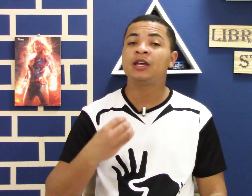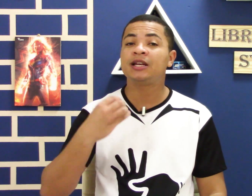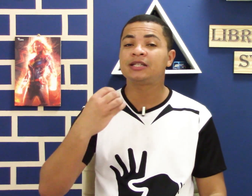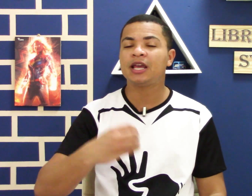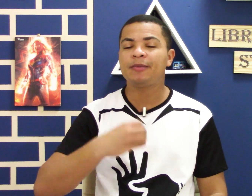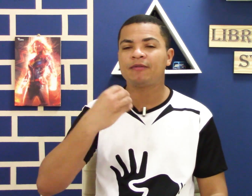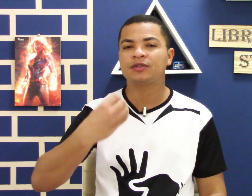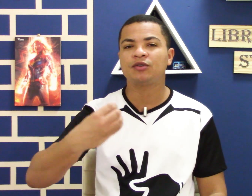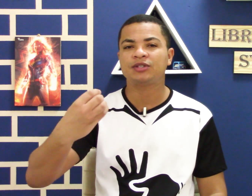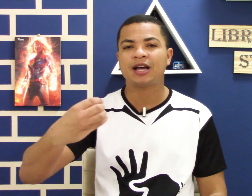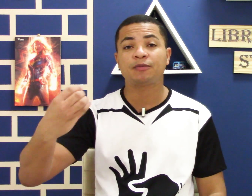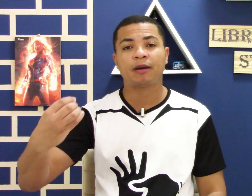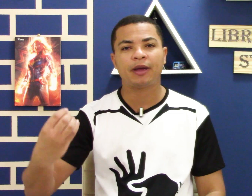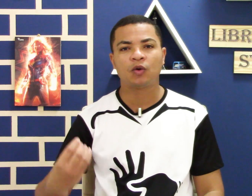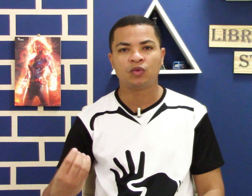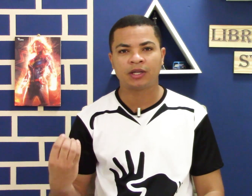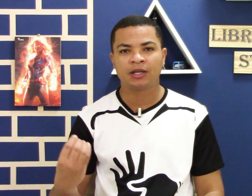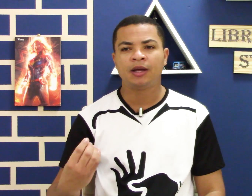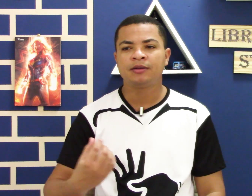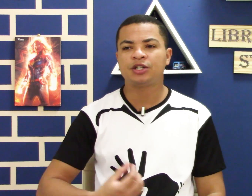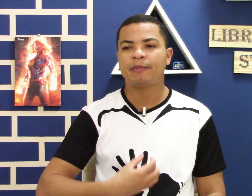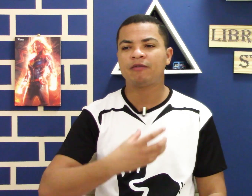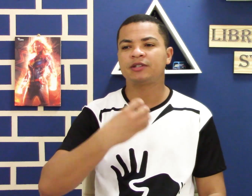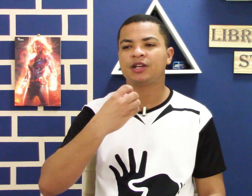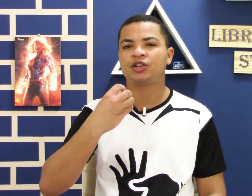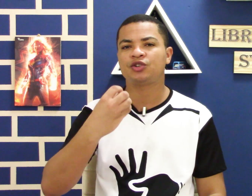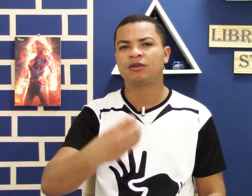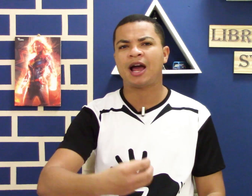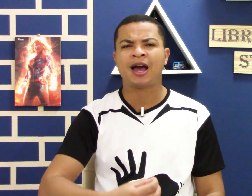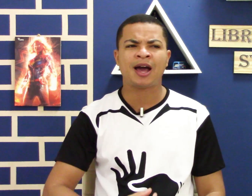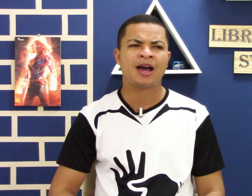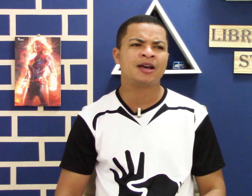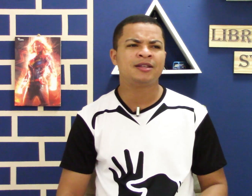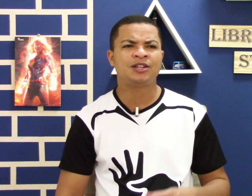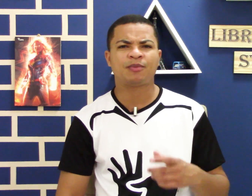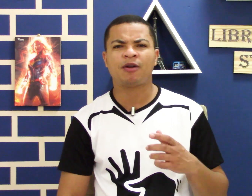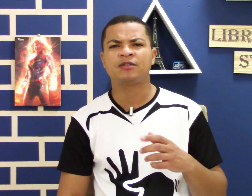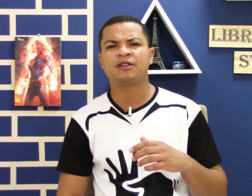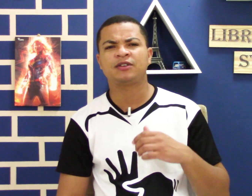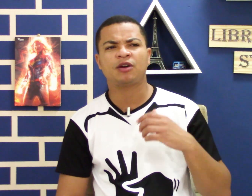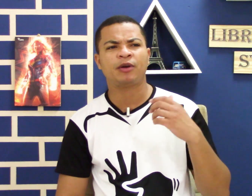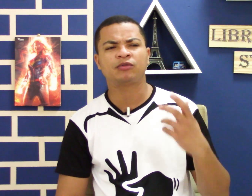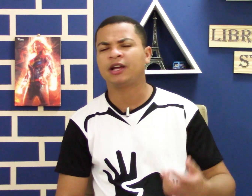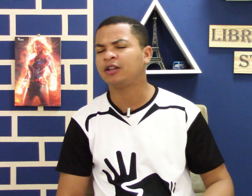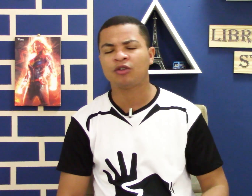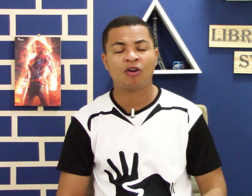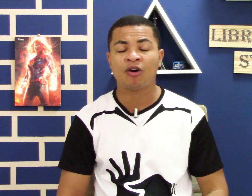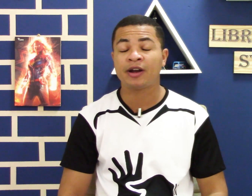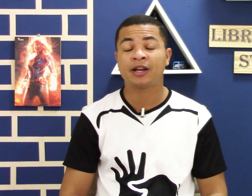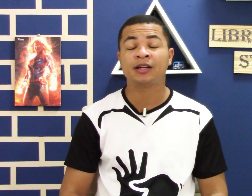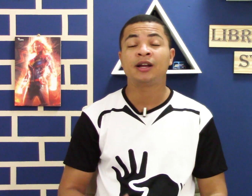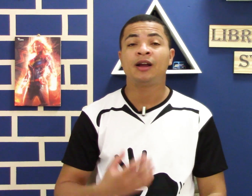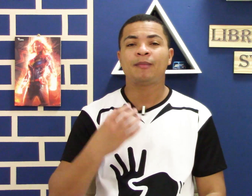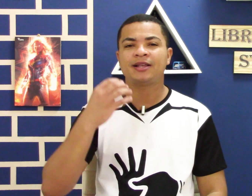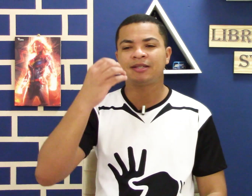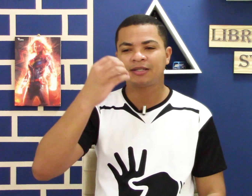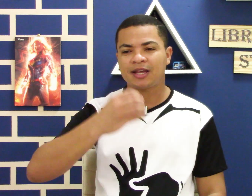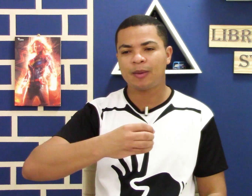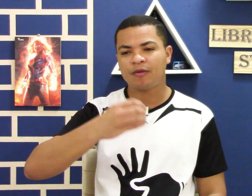eles sempre vão ser usados para pergunta. Seja para você questionar, seja para você fazer uma pergunta retórica, mas sempre vou